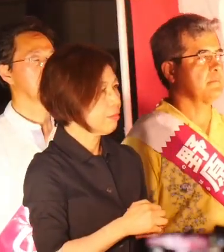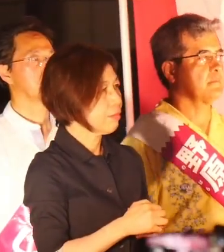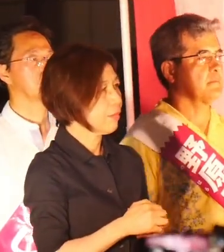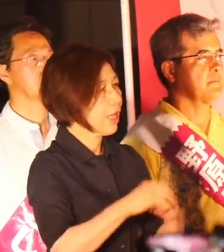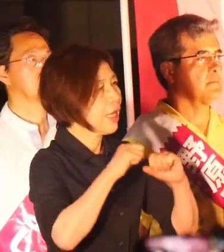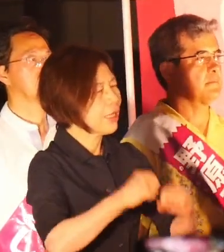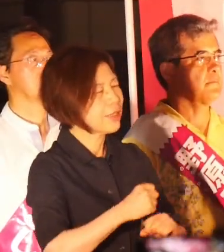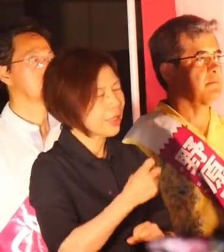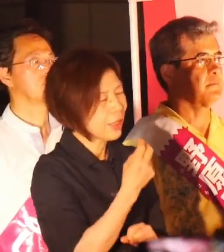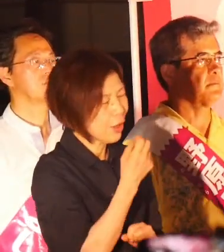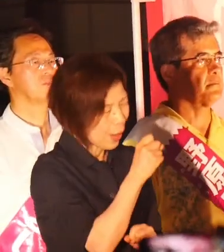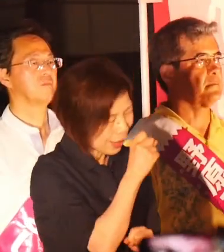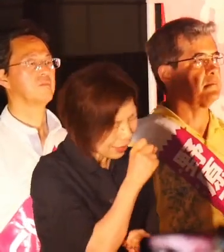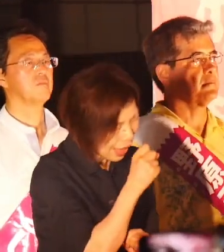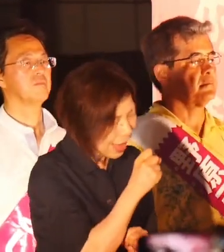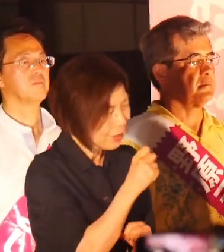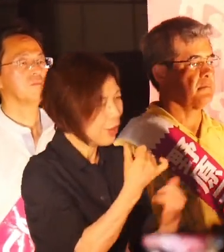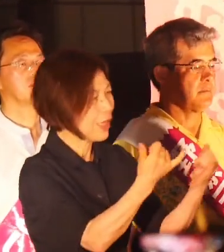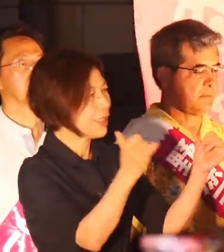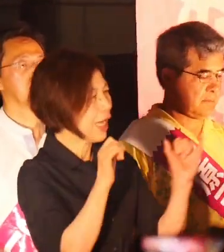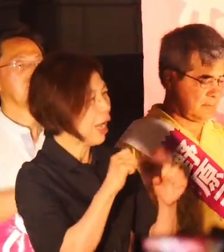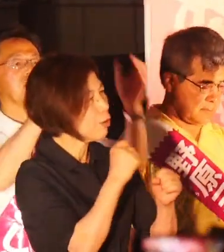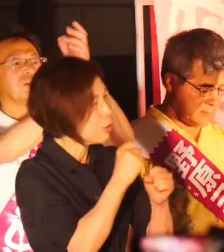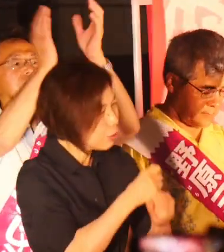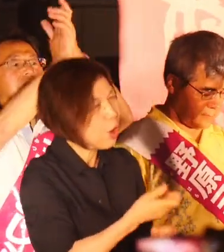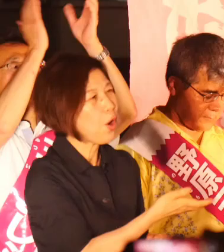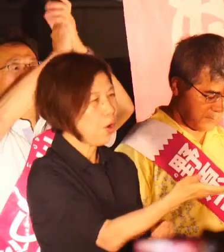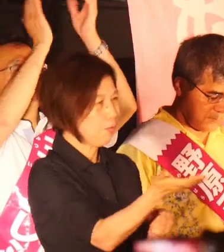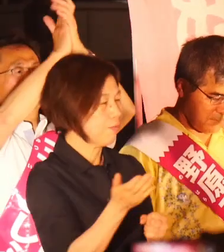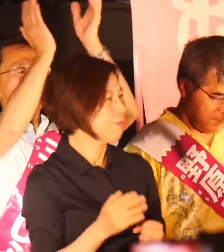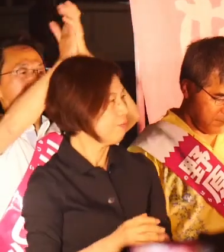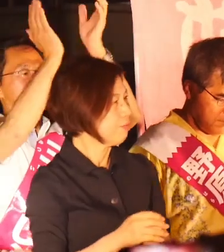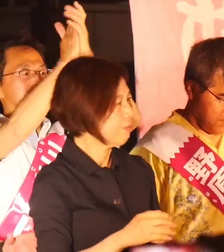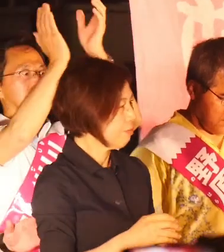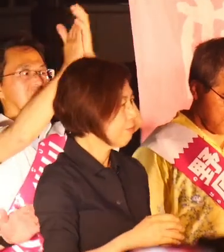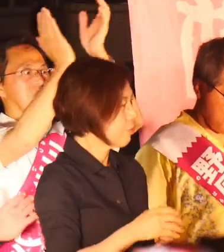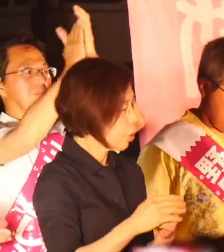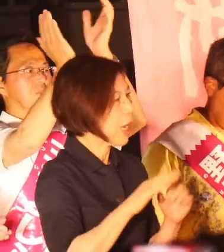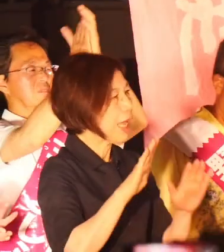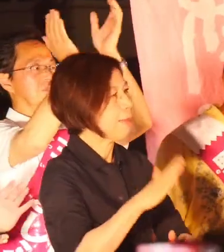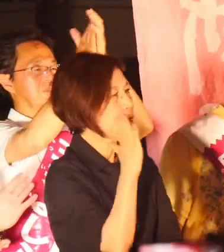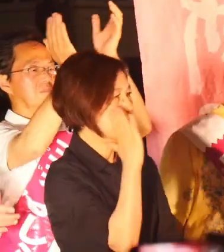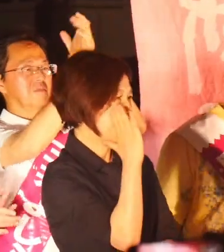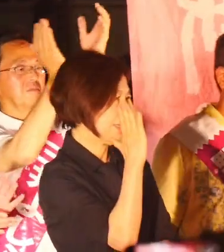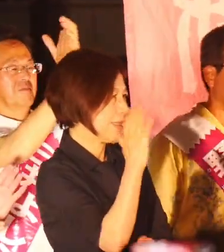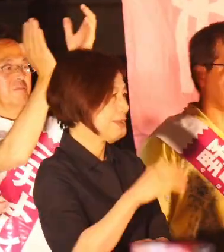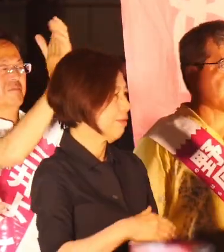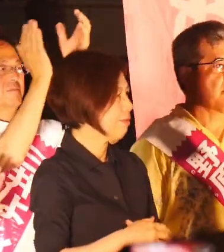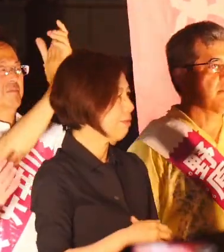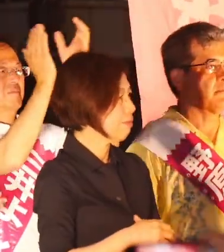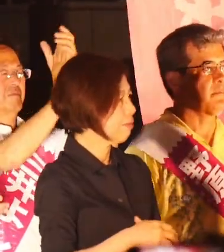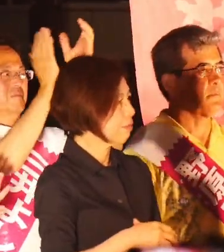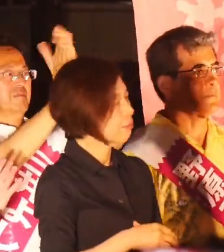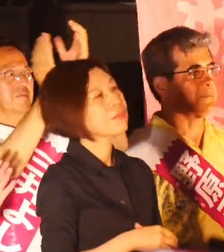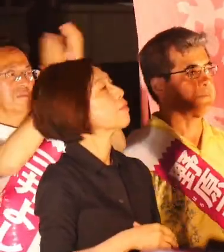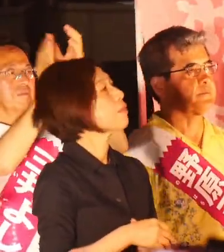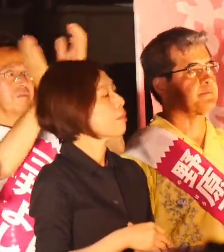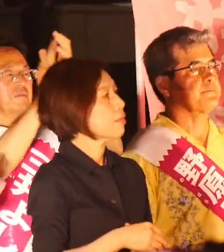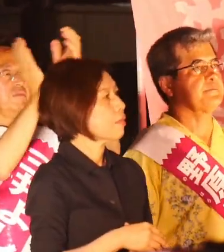生きててよかったって思える社会にしようよ。だったらそれができるのが政治ですよ。